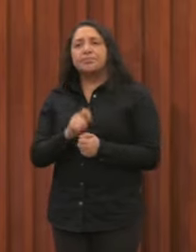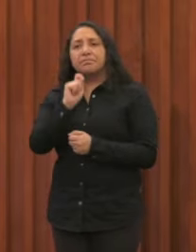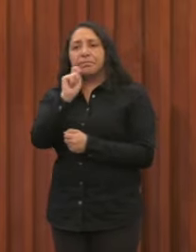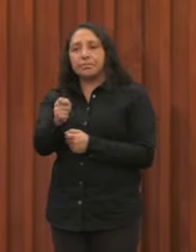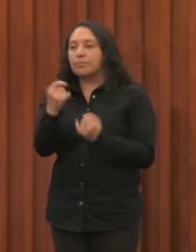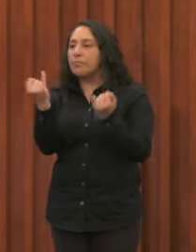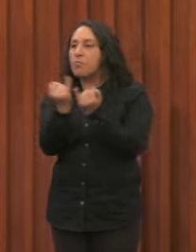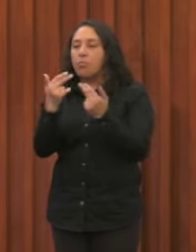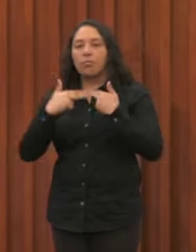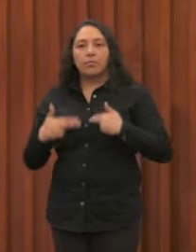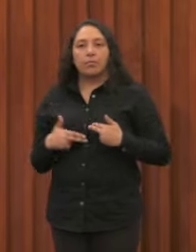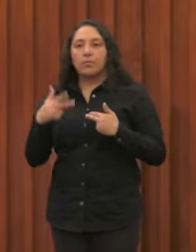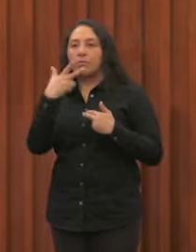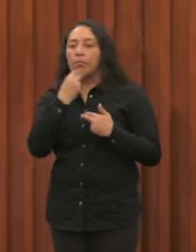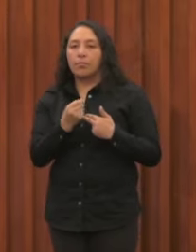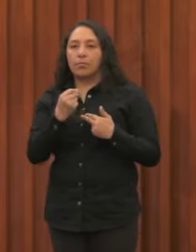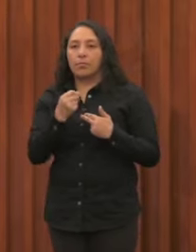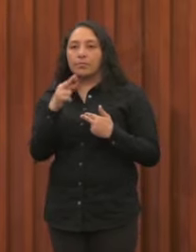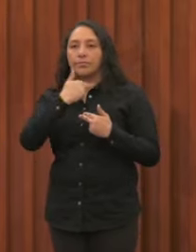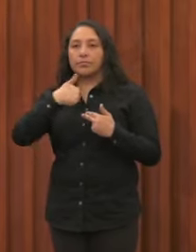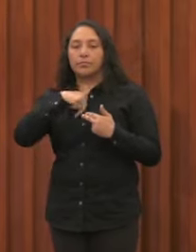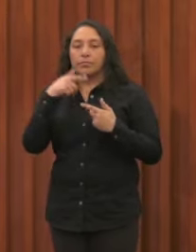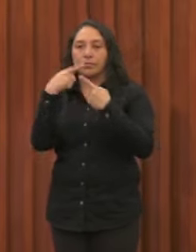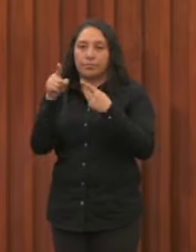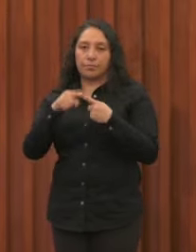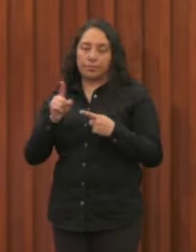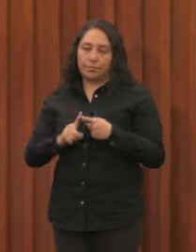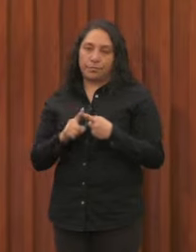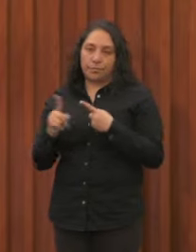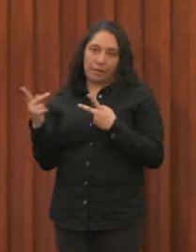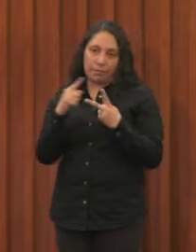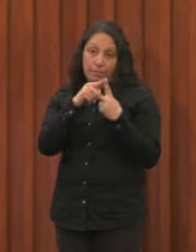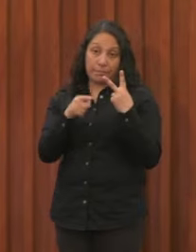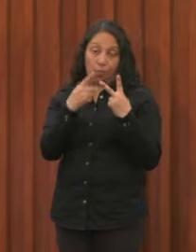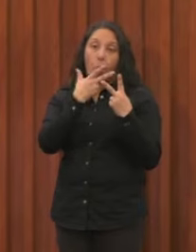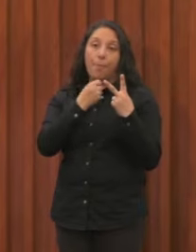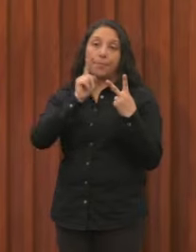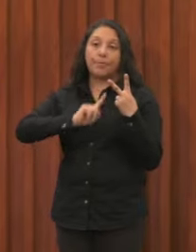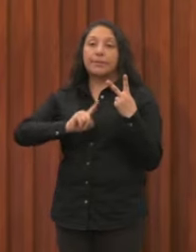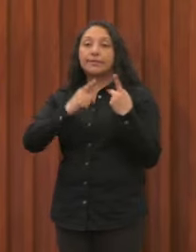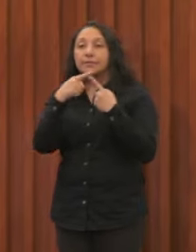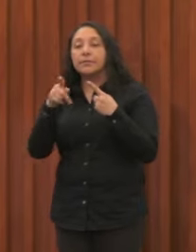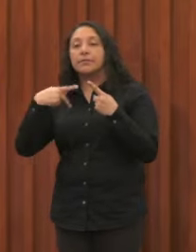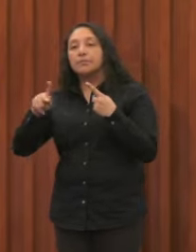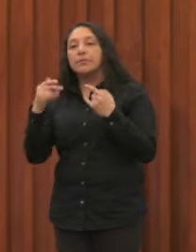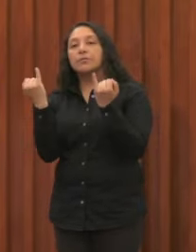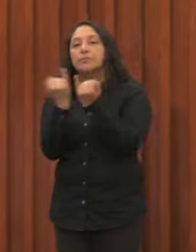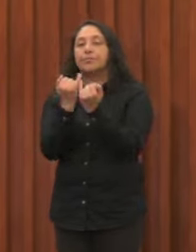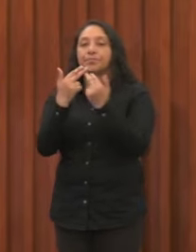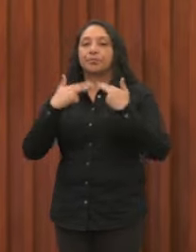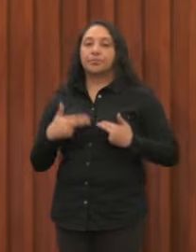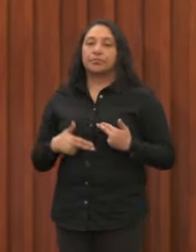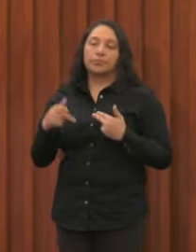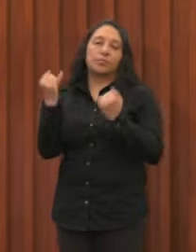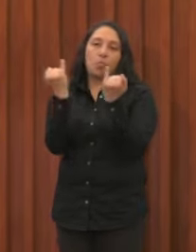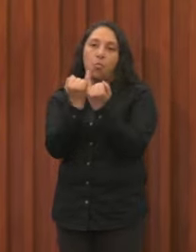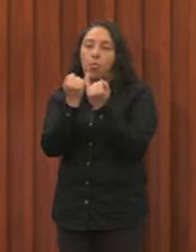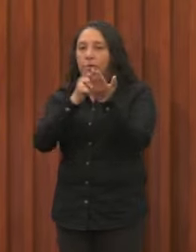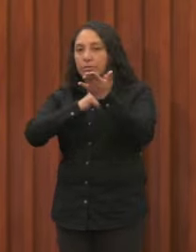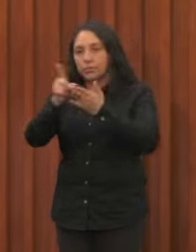tan humanas como los hombres en nuestras diferencias mutuas y por tanto con igual derecho a todos